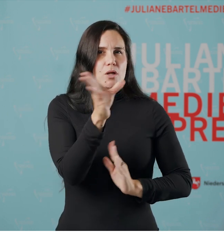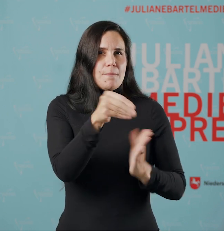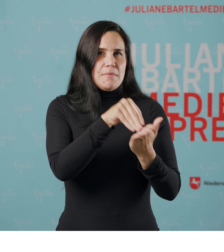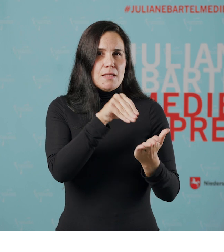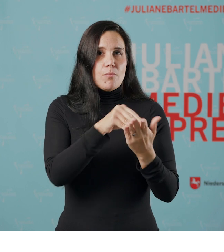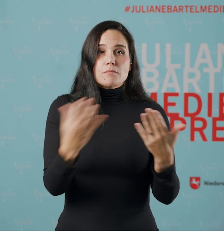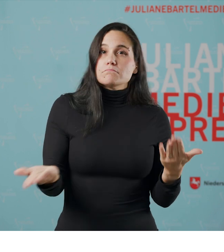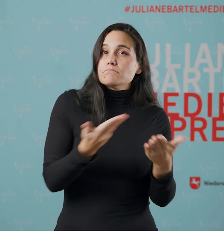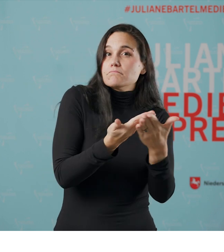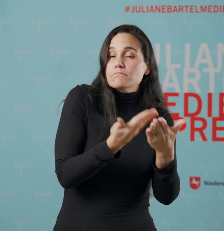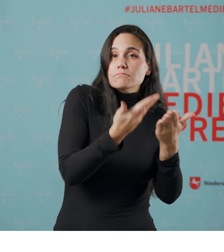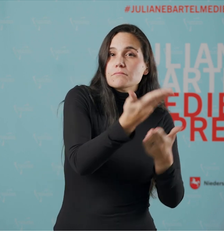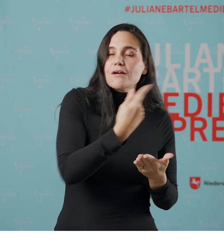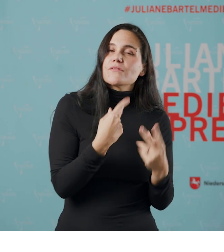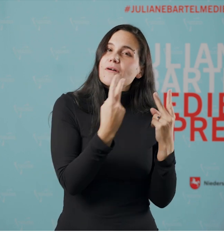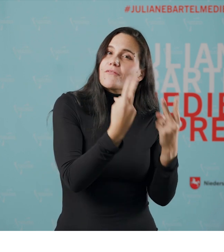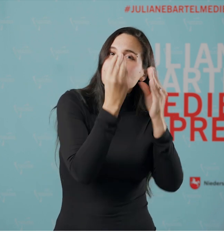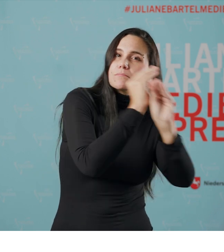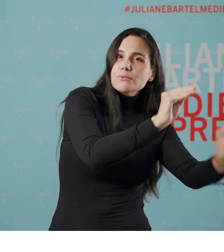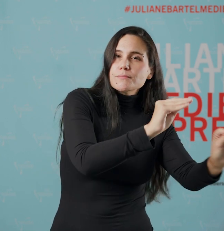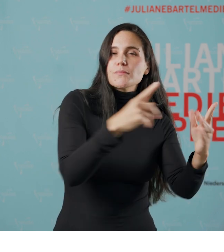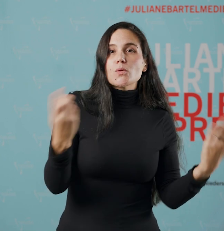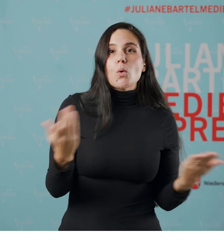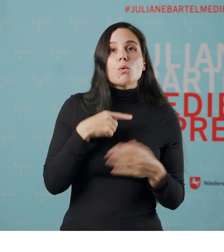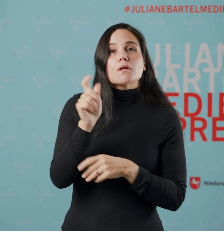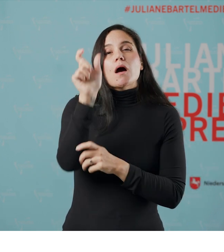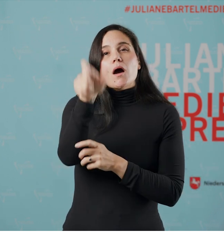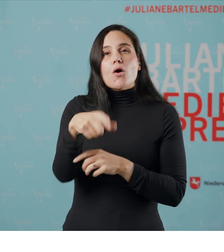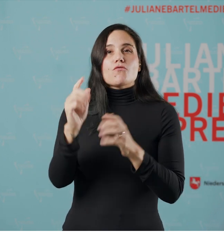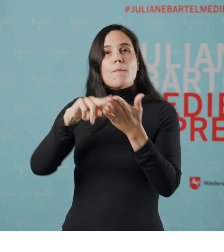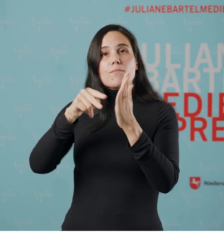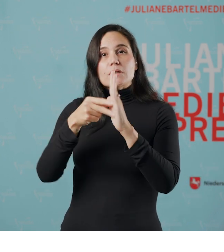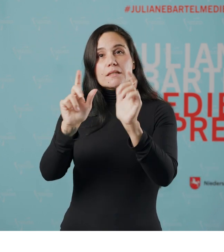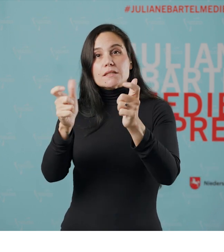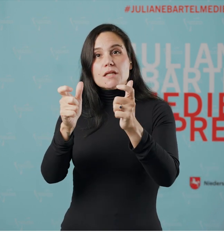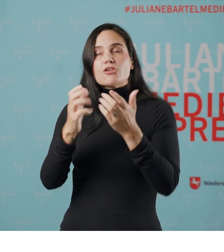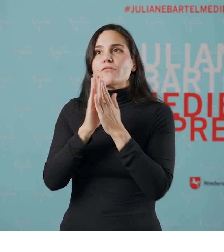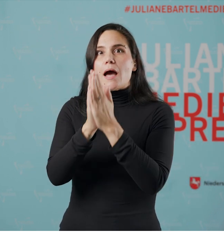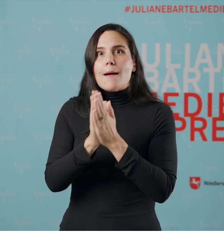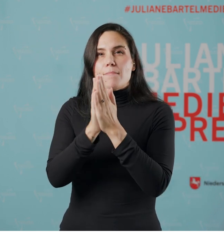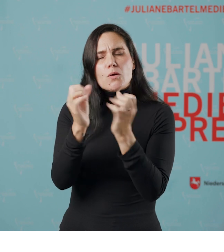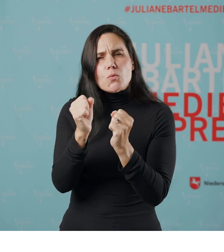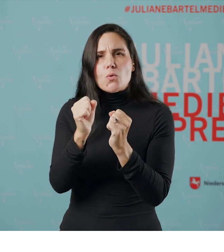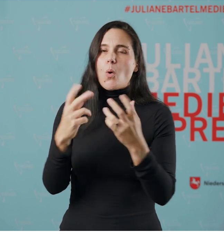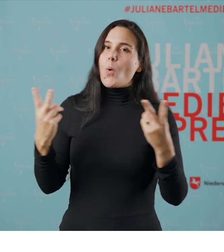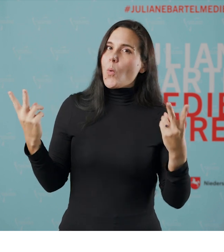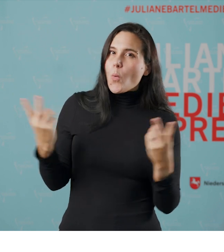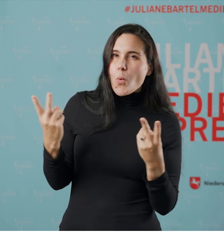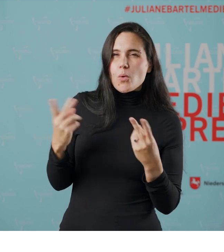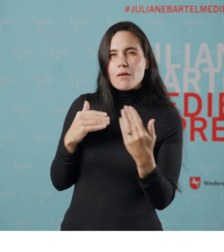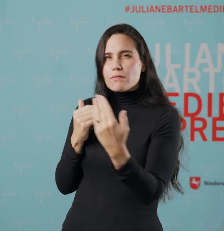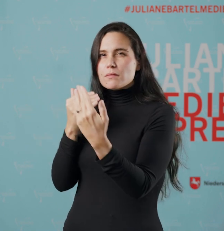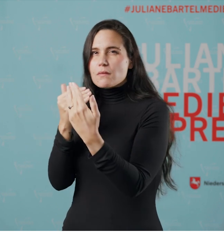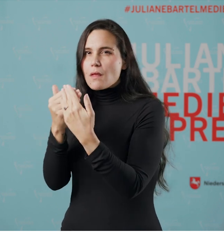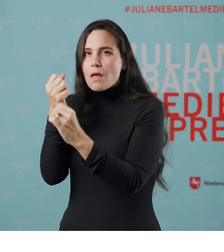ganz Besonderes dargestellt haben. Entweder es war eine dringliche Botschaft, ein direkter Appell an Politik und Gesellschaft oder es war eine